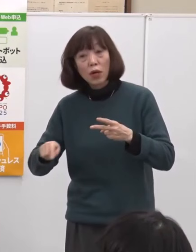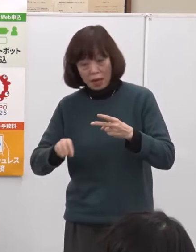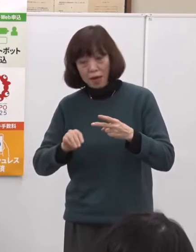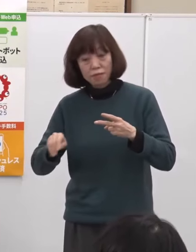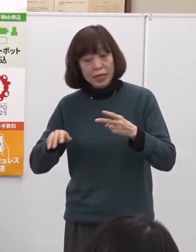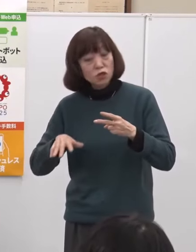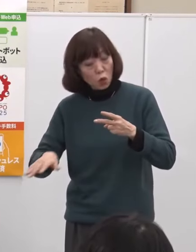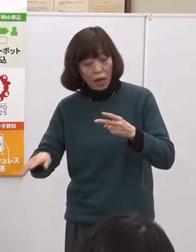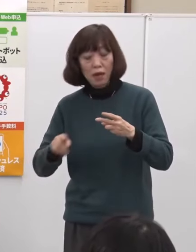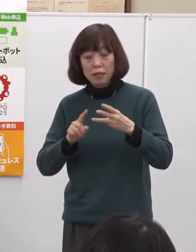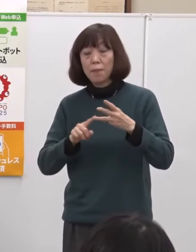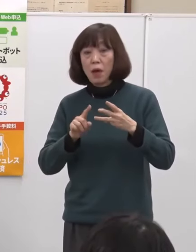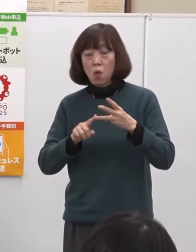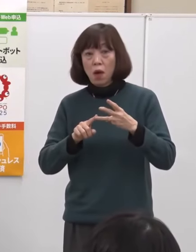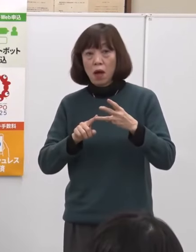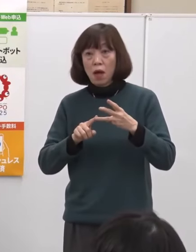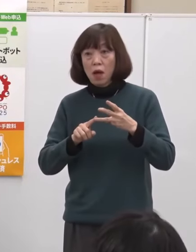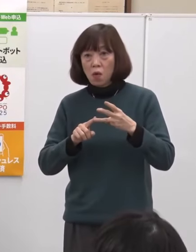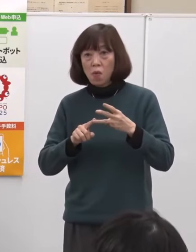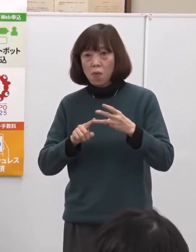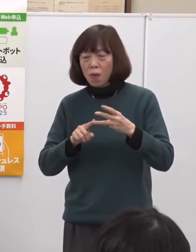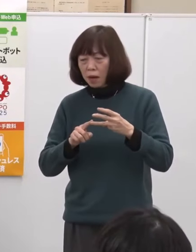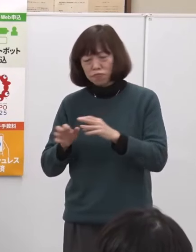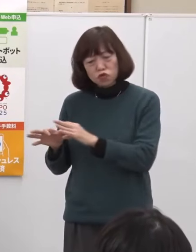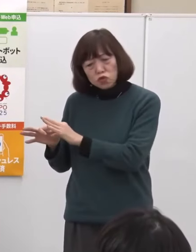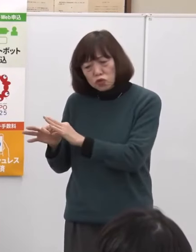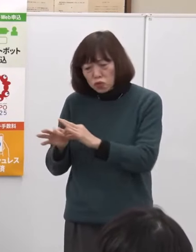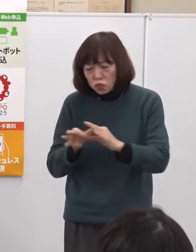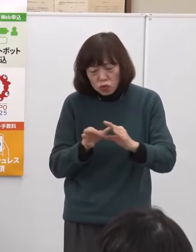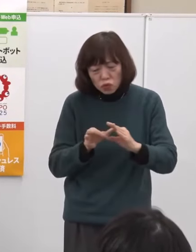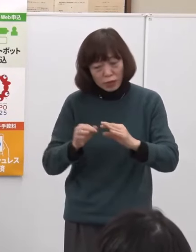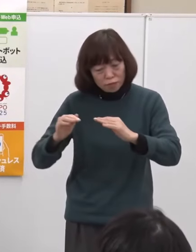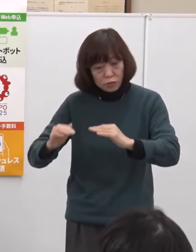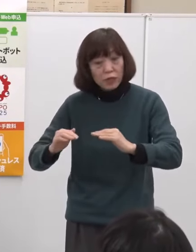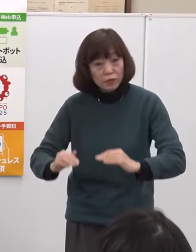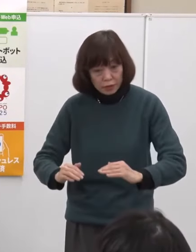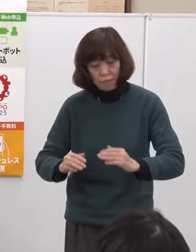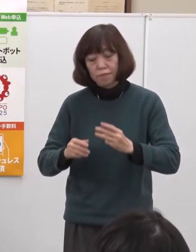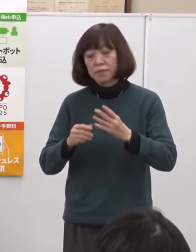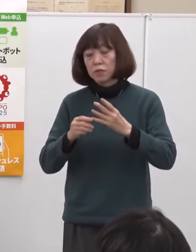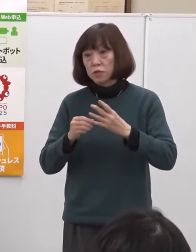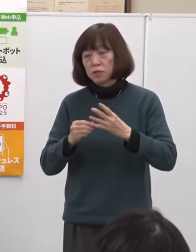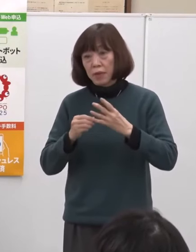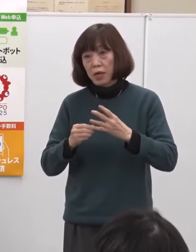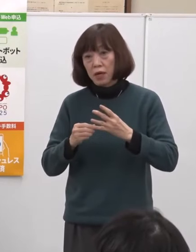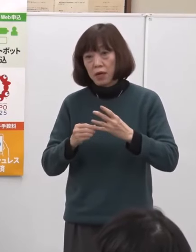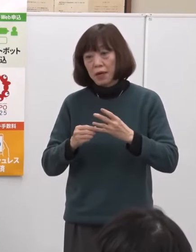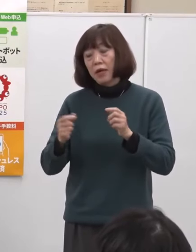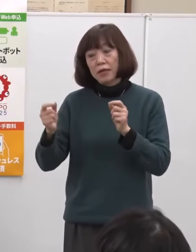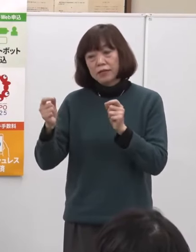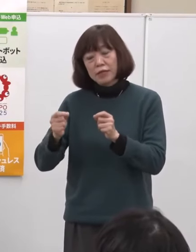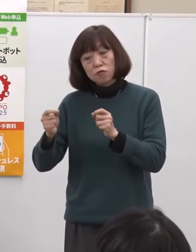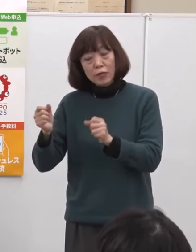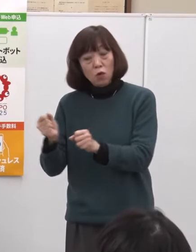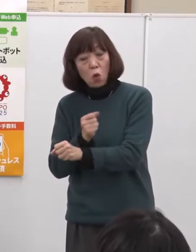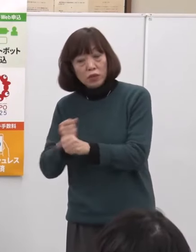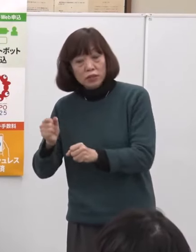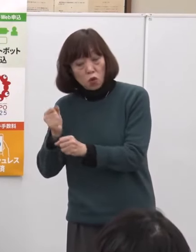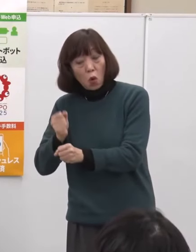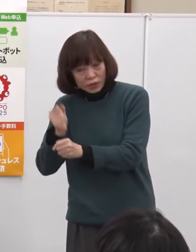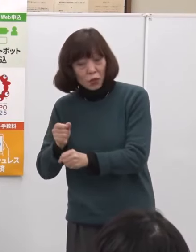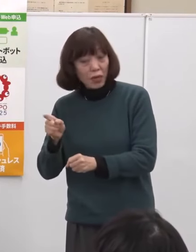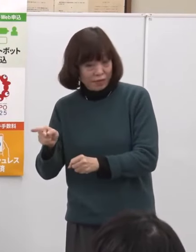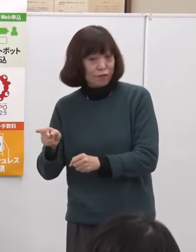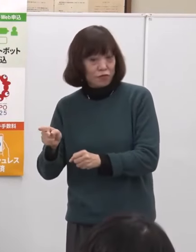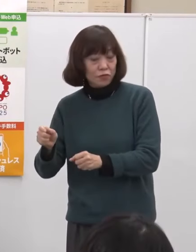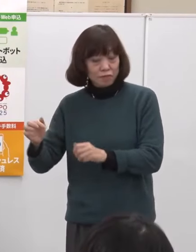下、3番が経年圧密による地盤沈下、4番目近隣の工事による地盤沈下、5